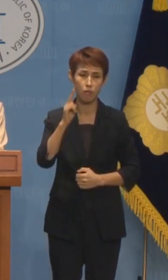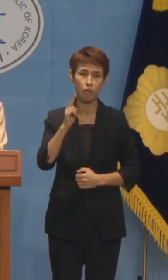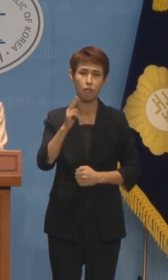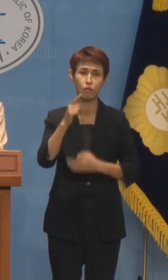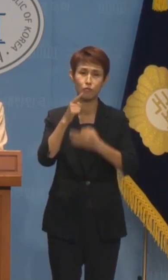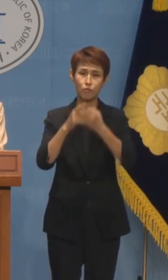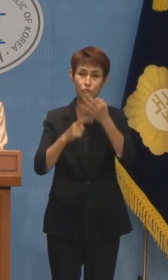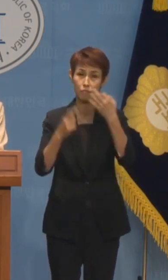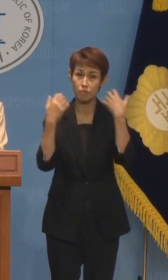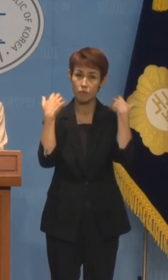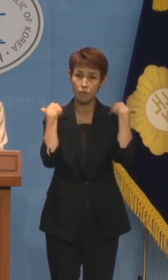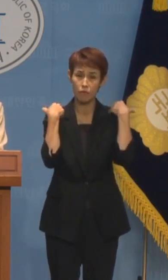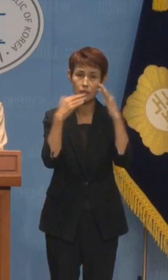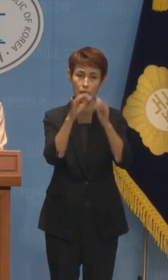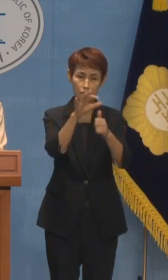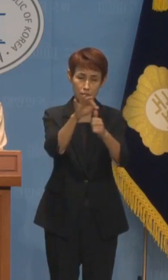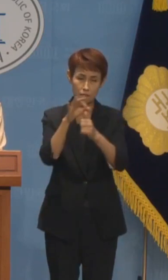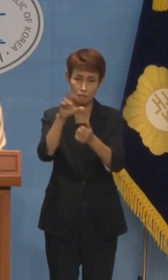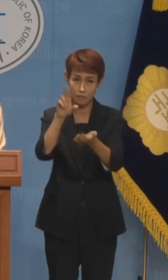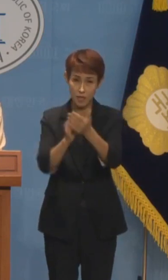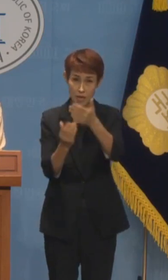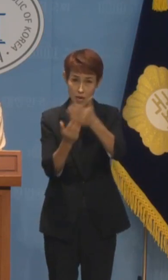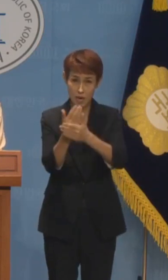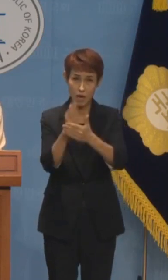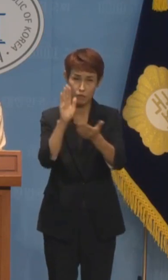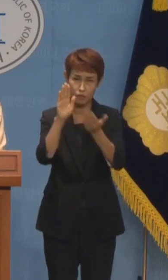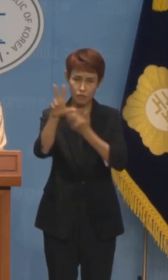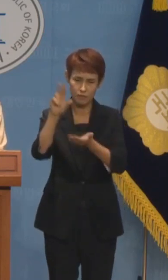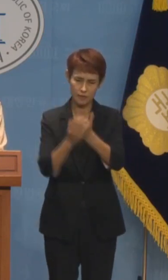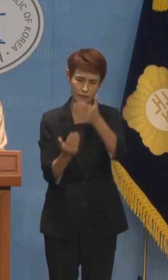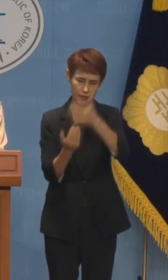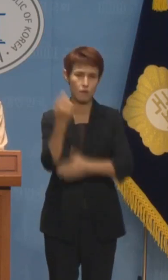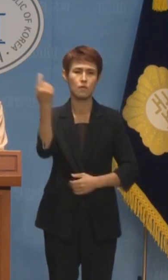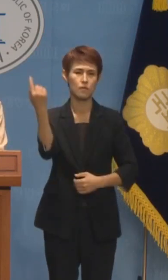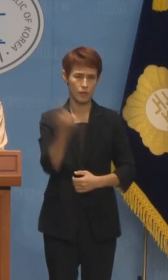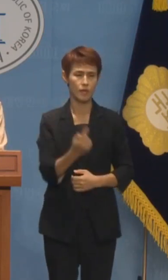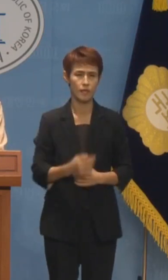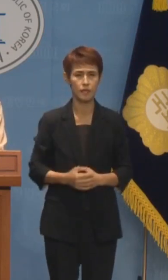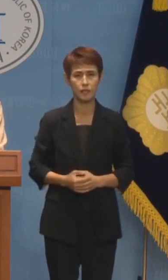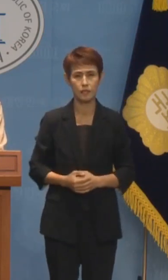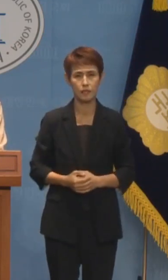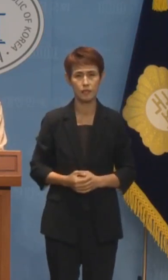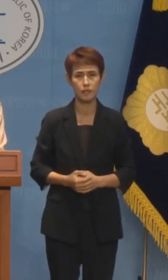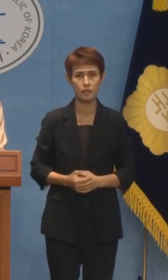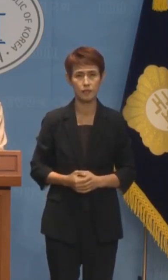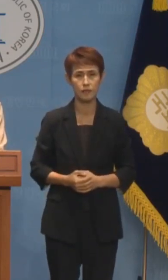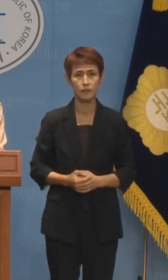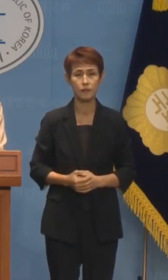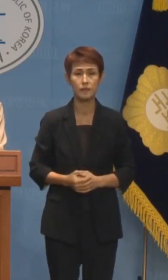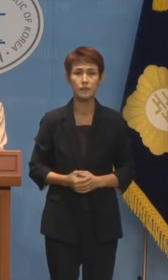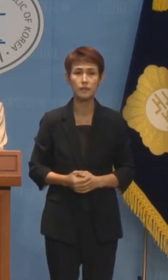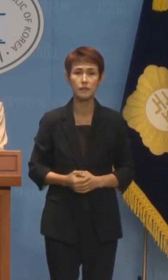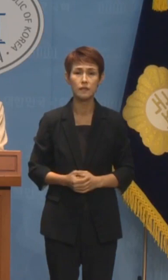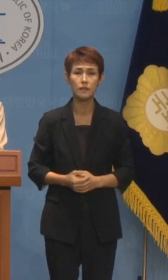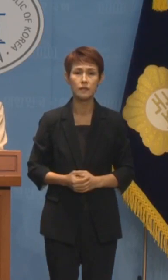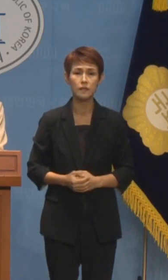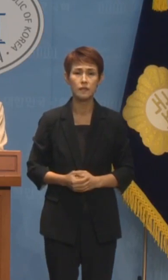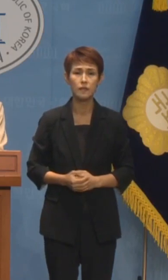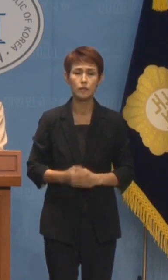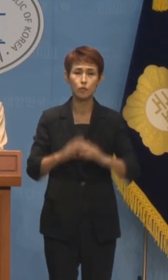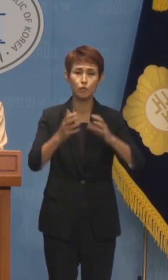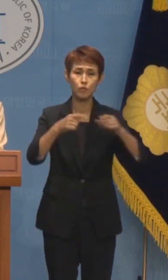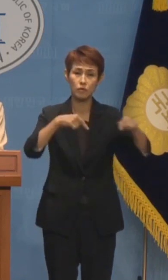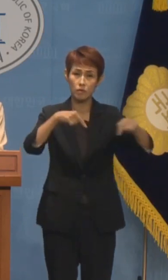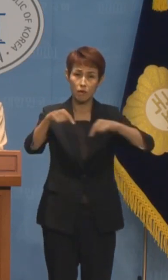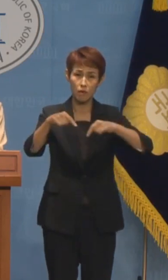인사 참사는 결국 부메랑으로 돌아올 겁니다 앞서 여러 차례 말씀을 드린 바 있지만 국정을